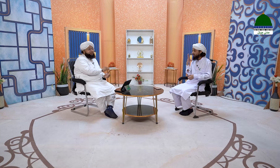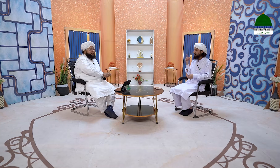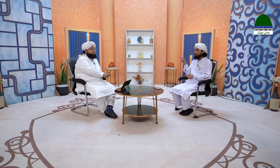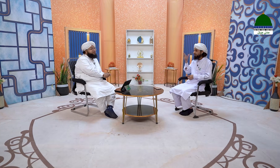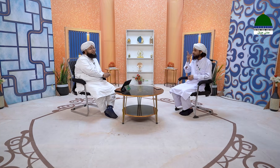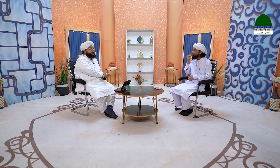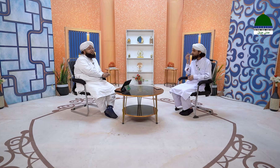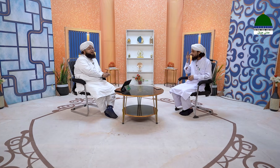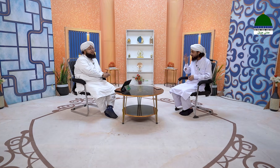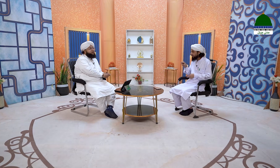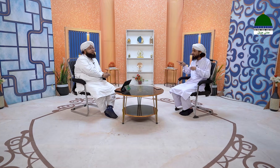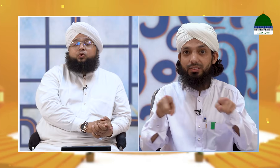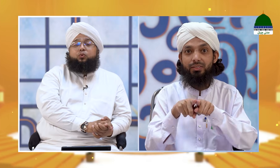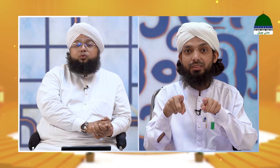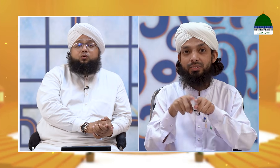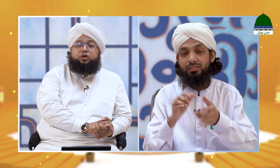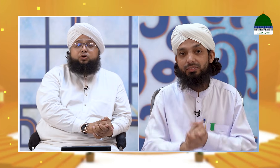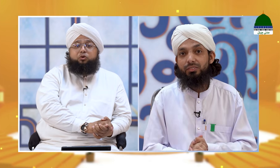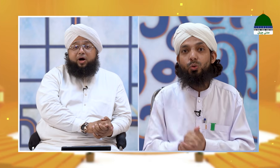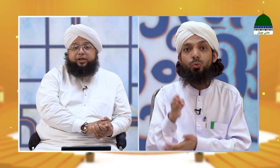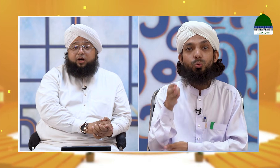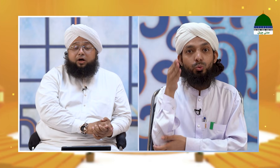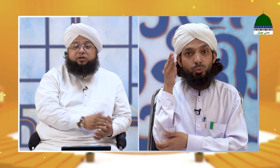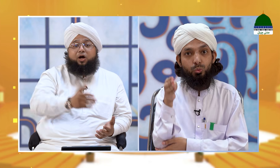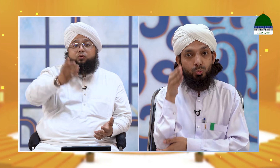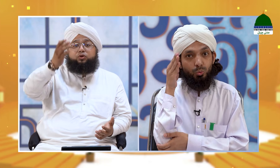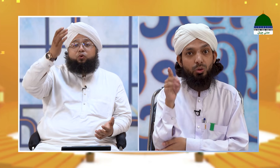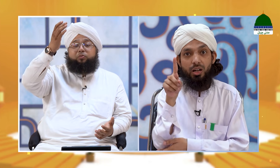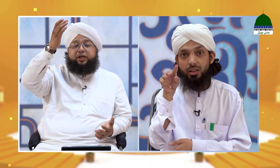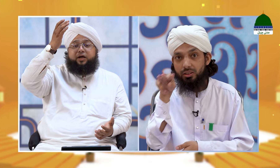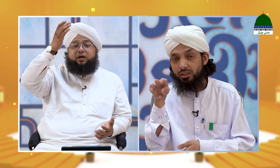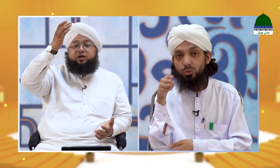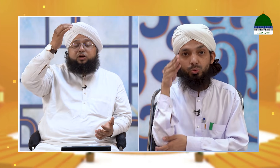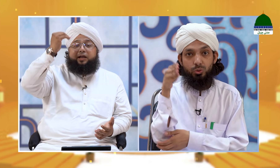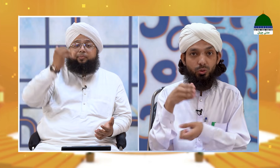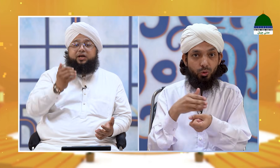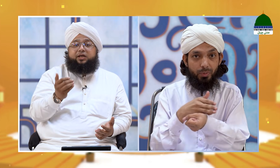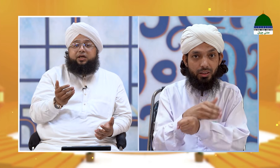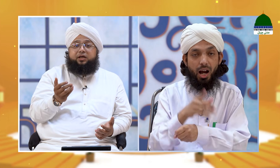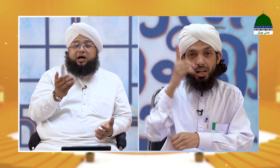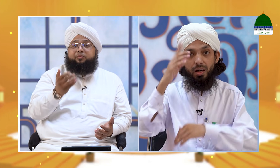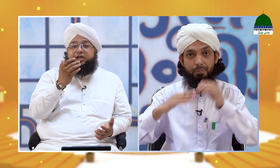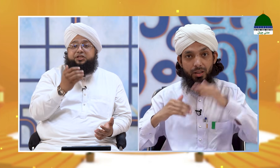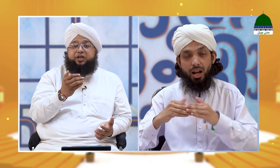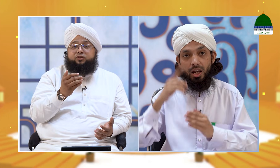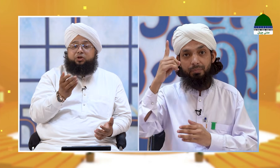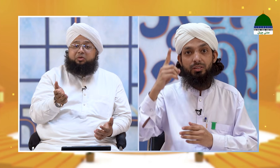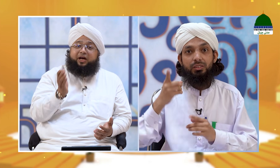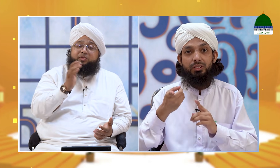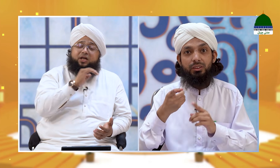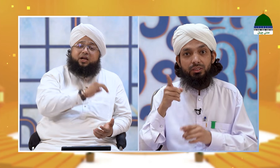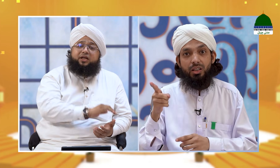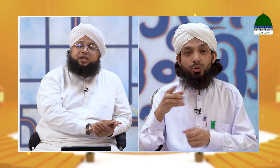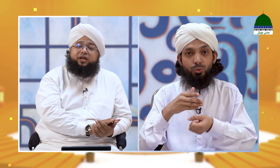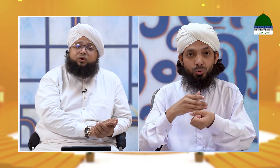روزے رکھتا ہے، پھر اس کے ساتھ ساتھ اونٹوں کی قربانیاں، 1000 اونٹ کی قربانیاں اللہ پاک کی راہ میں جس نے سنت